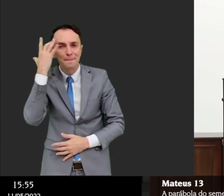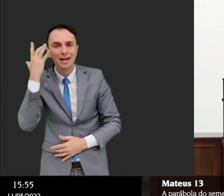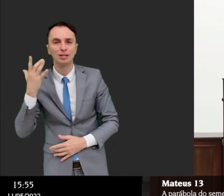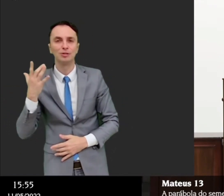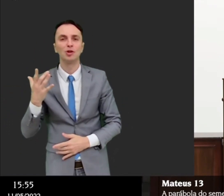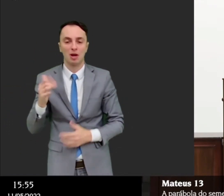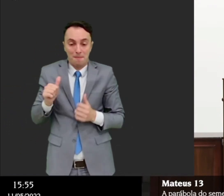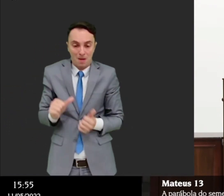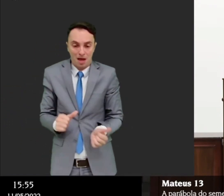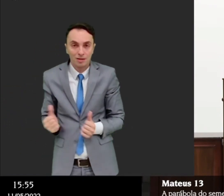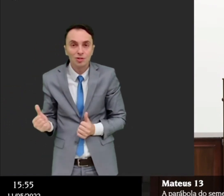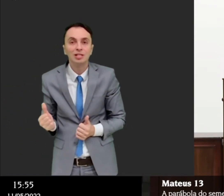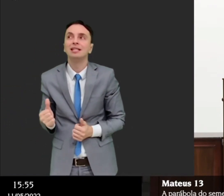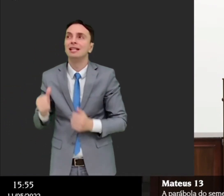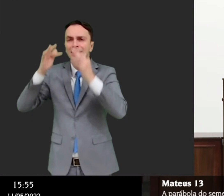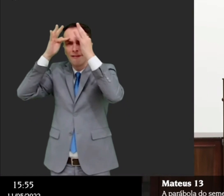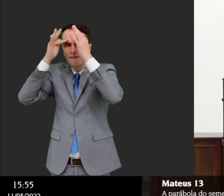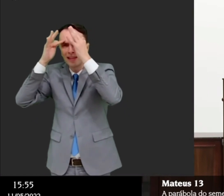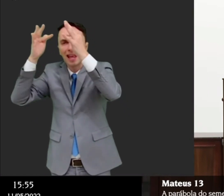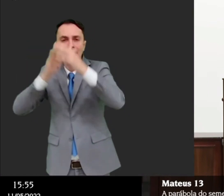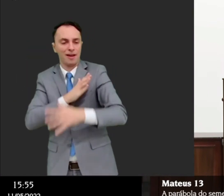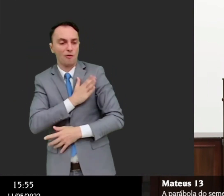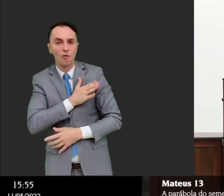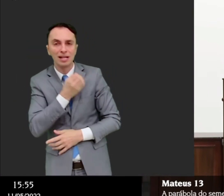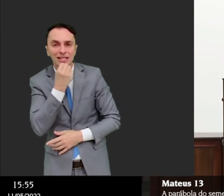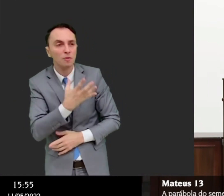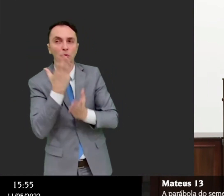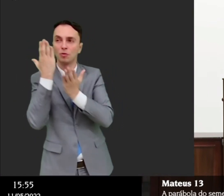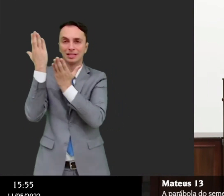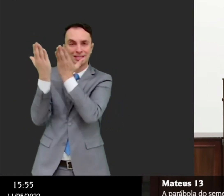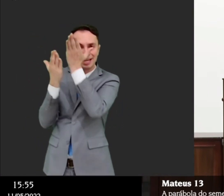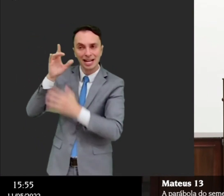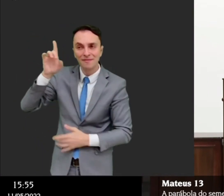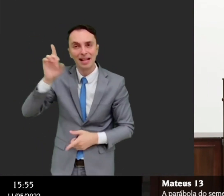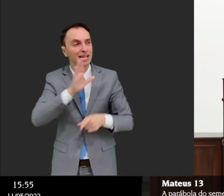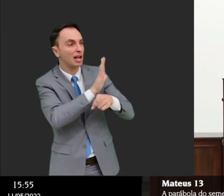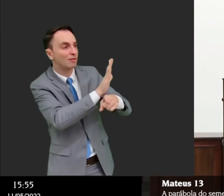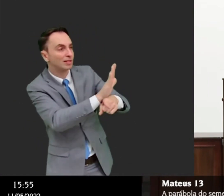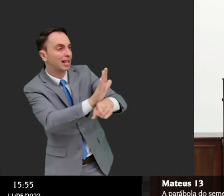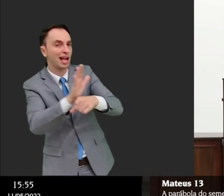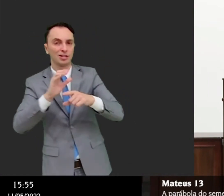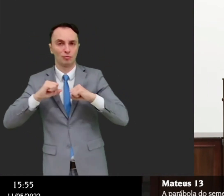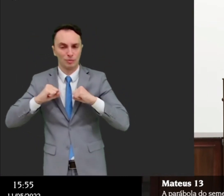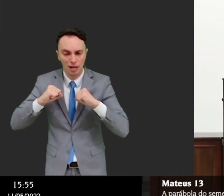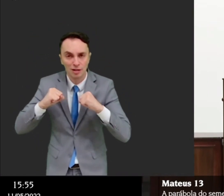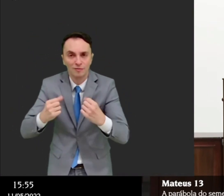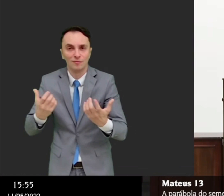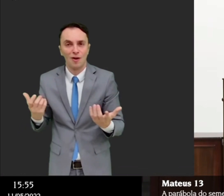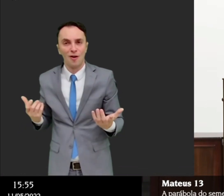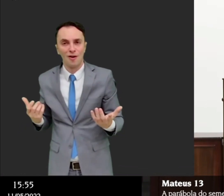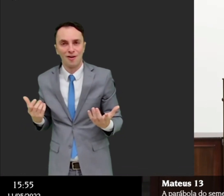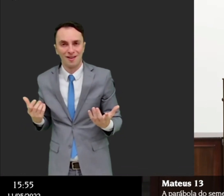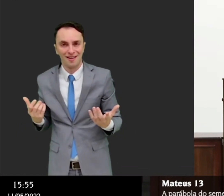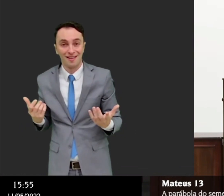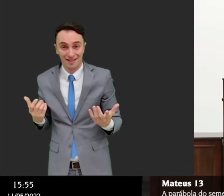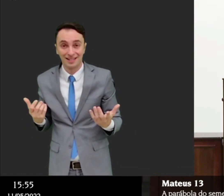piedoso, uma fidelidade diante de Deus em tudo quanto faz. Irmão, ele fazendo isso,